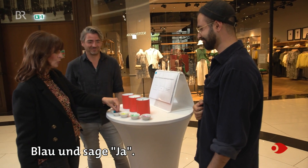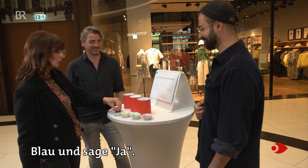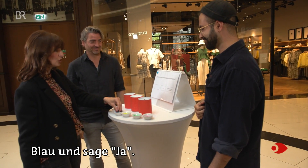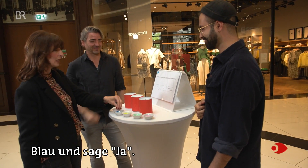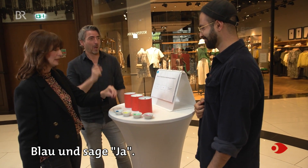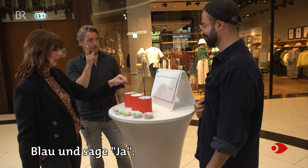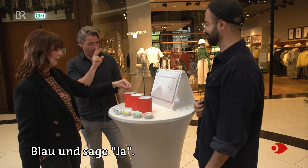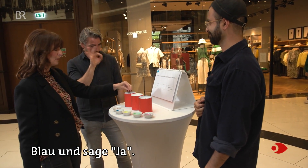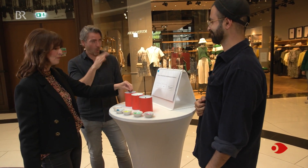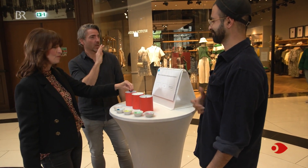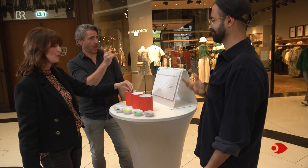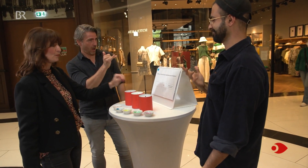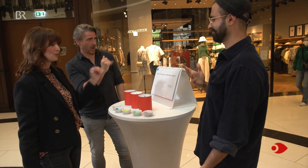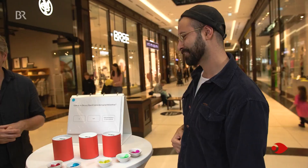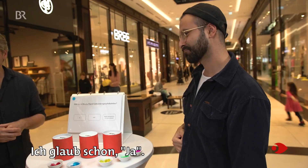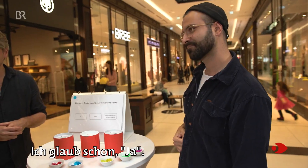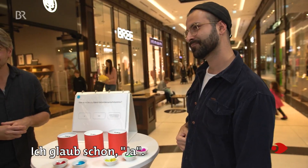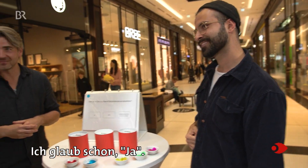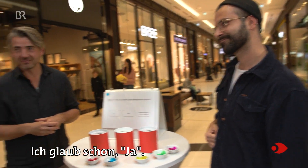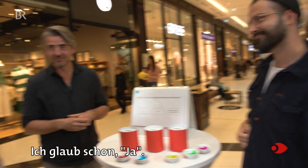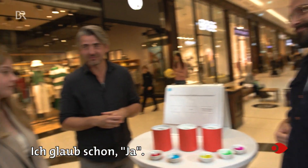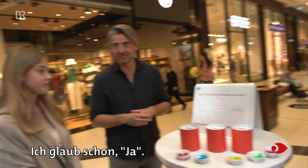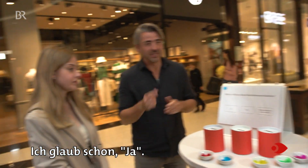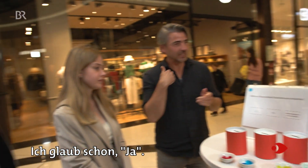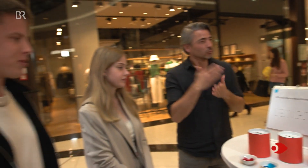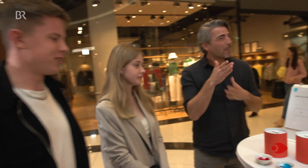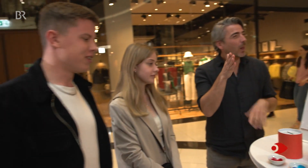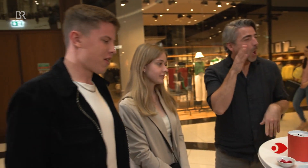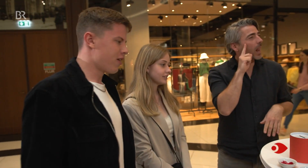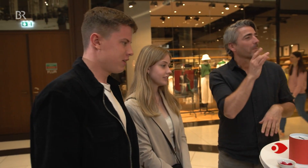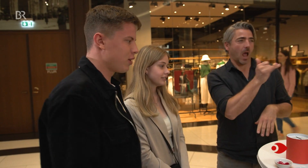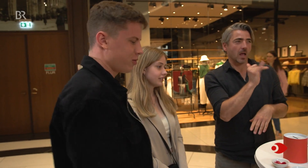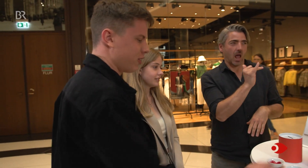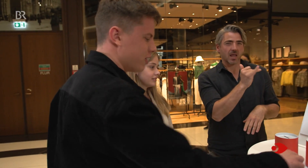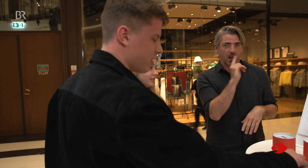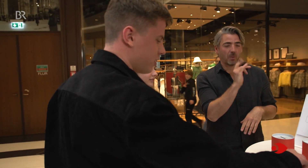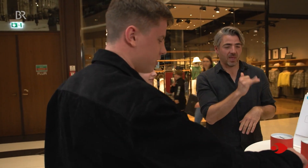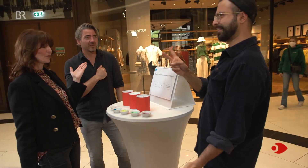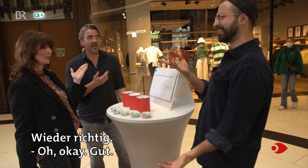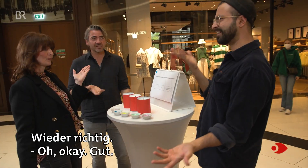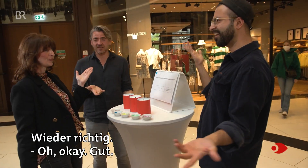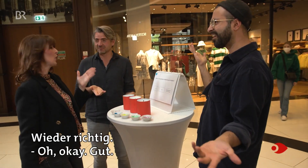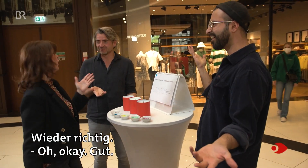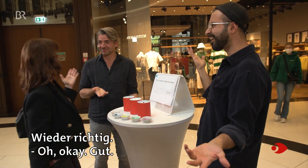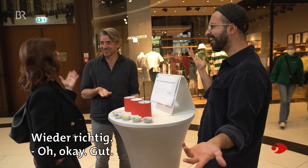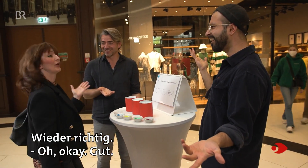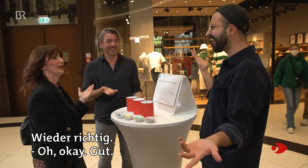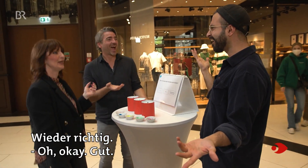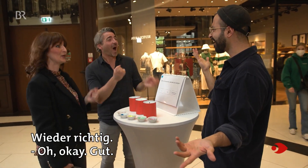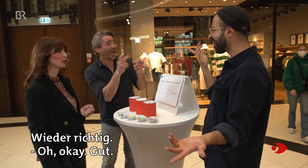Und sage ja. Ich glaube, das habe ich mal gehört. Ich glaube schon. Wieder richtig. Oh, okay.